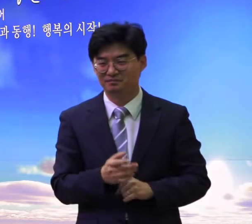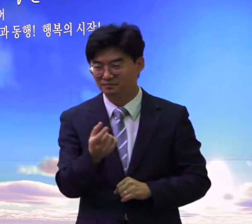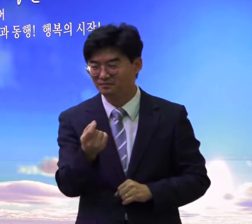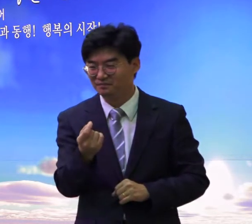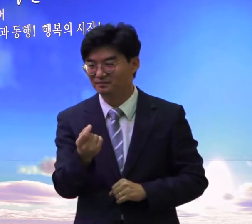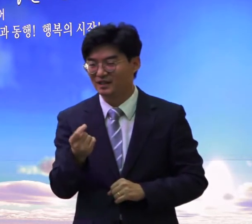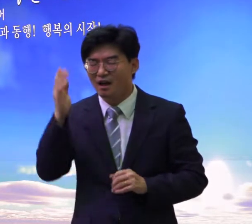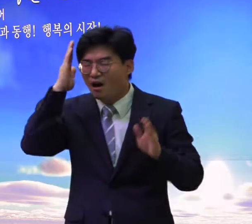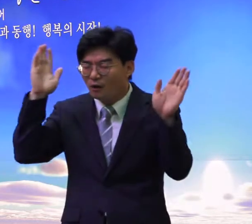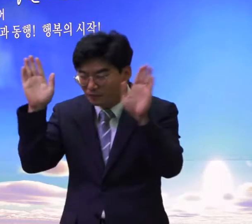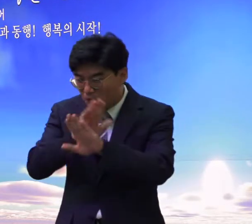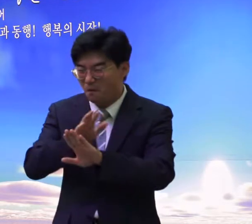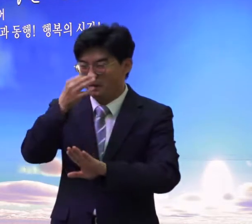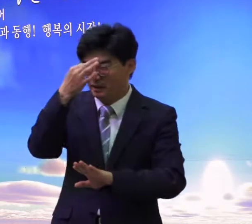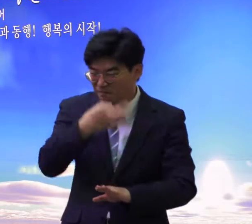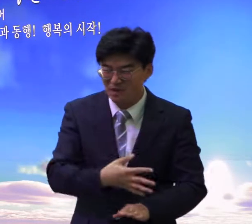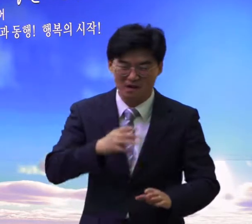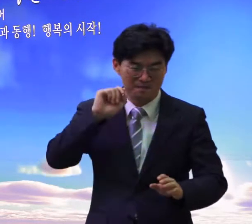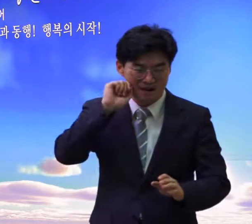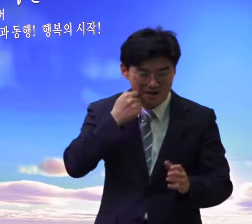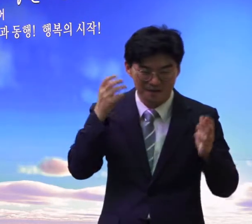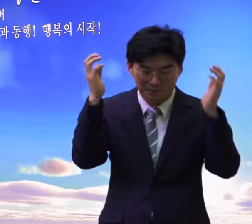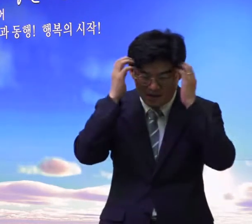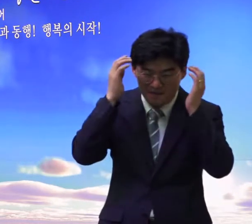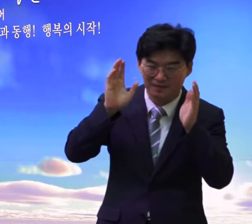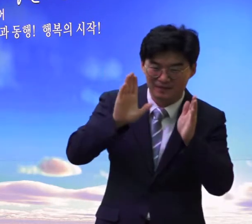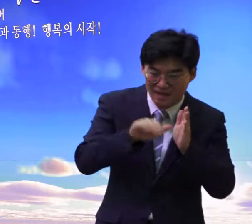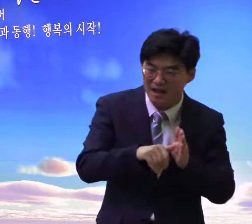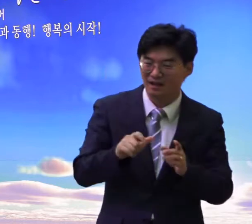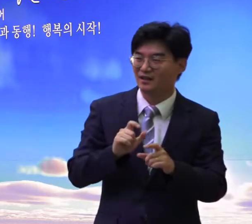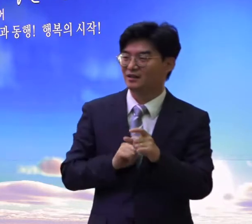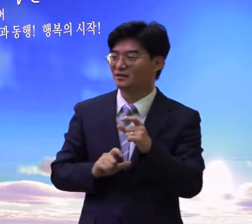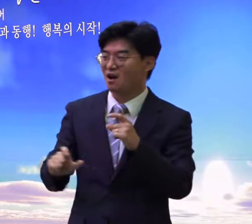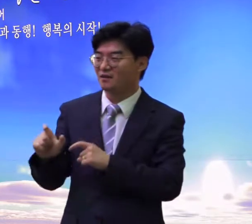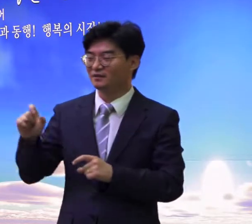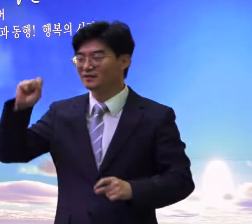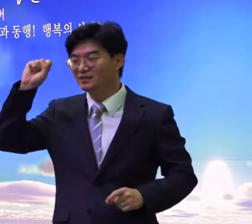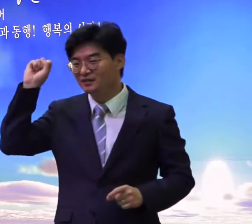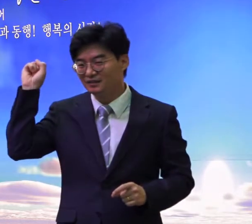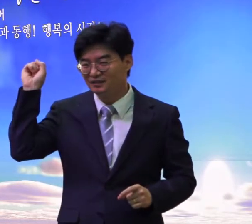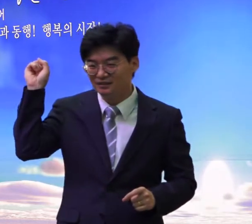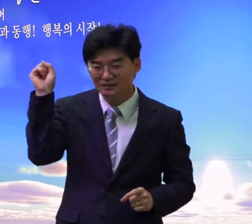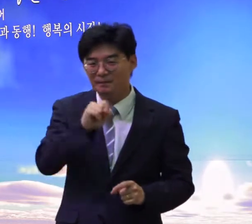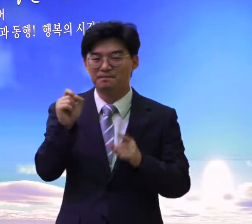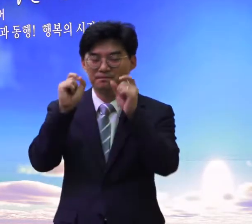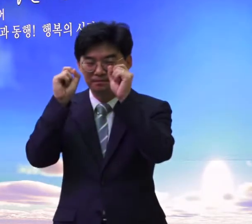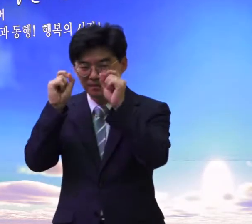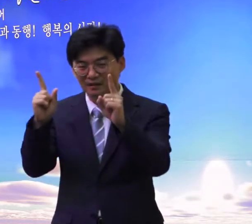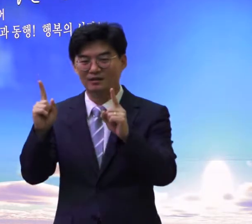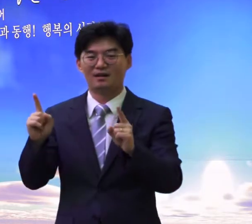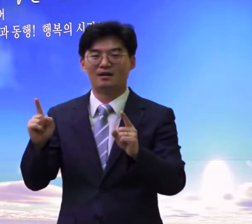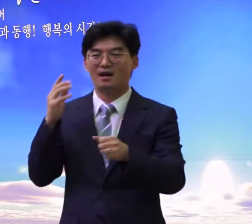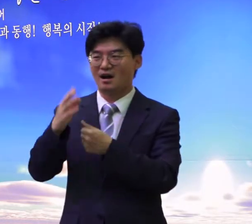어두울 때일수록 새벽을 깨워야 합니다. 여러분의 마음을 확정하고 하나님께